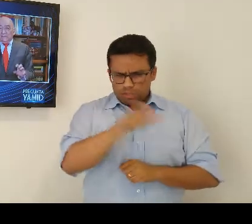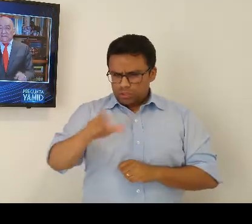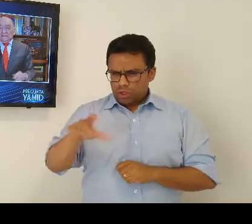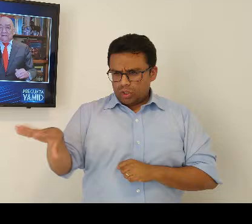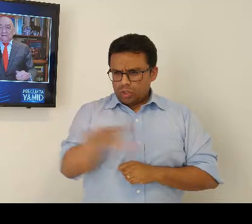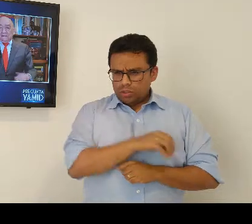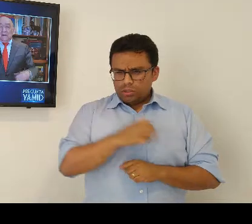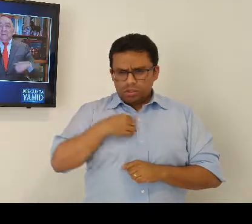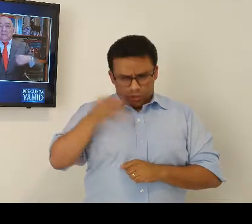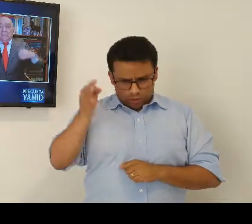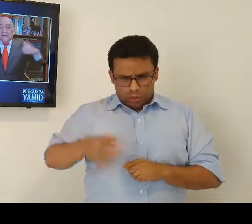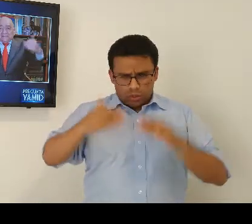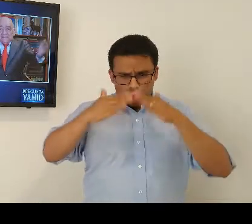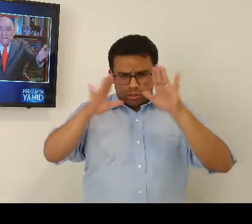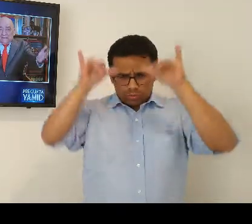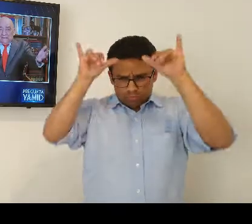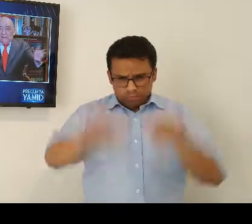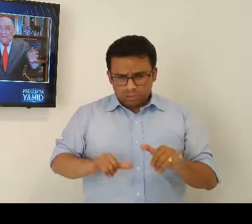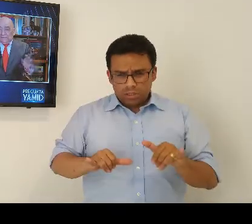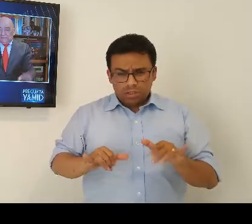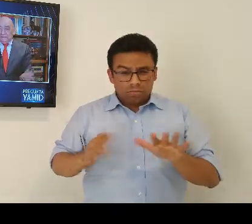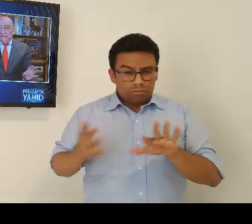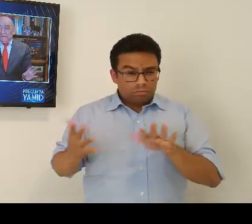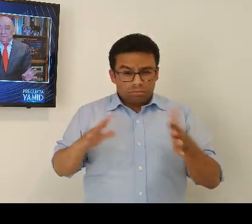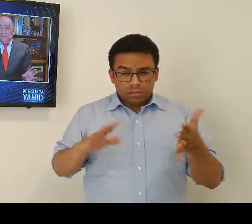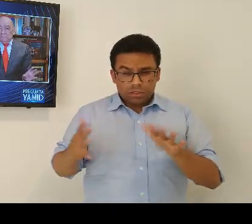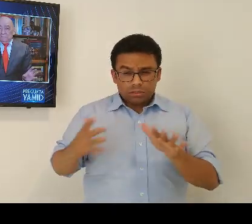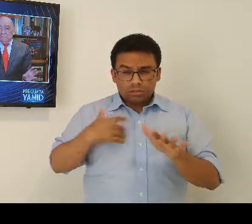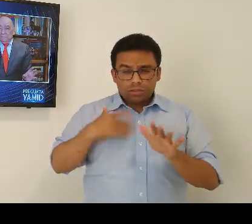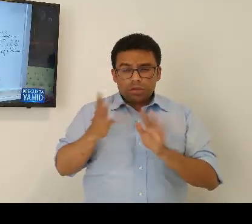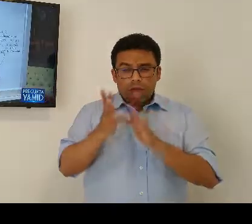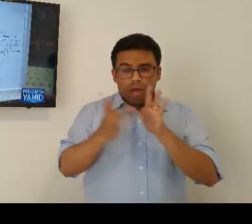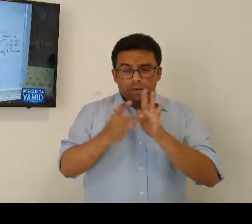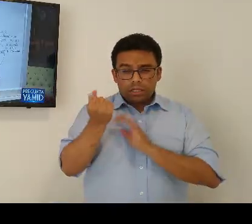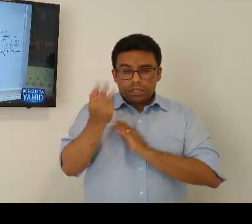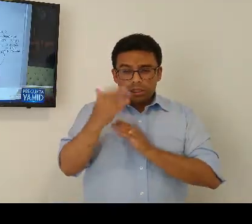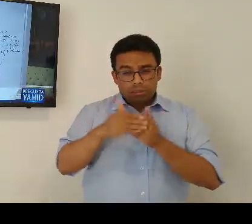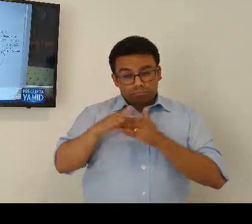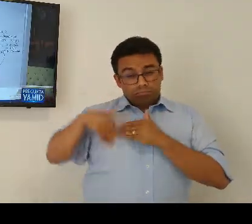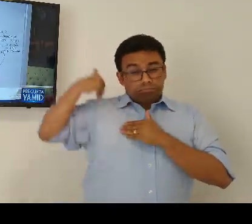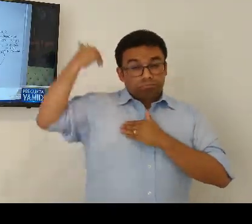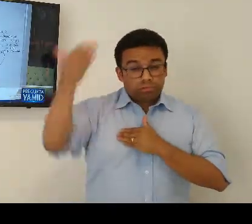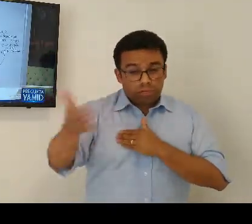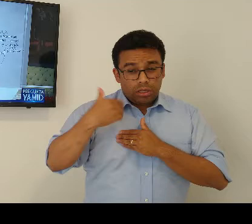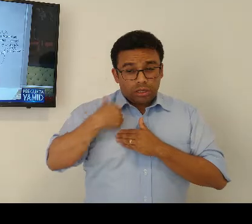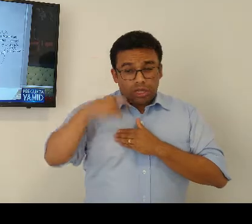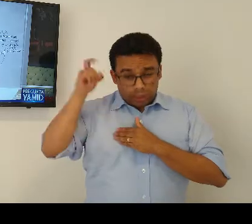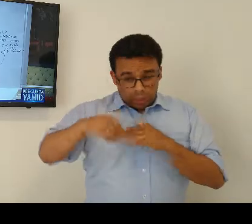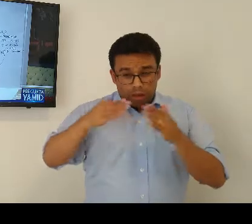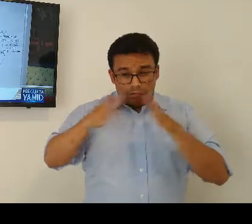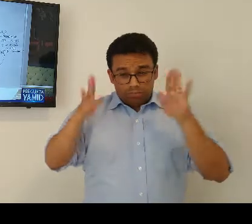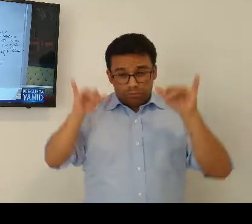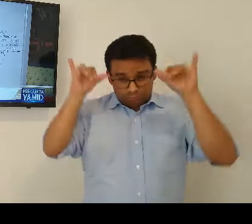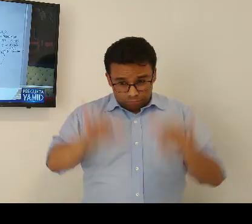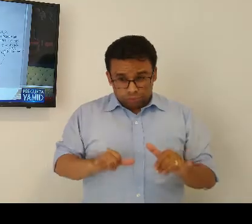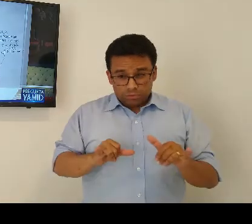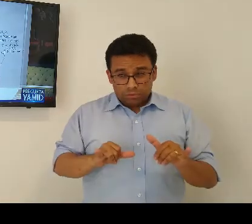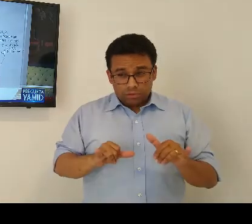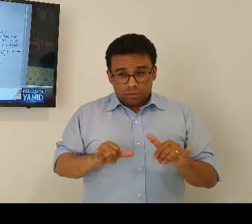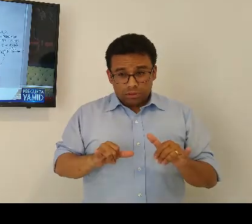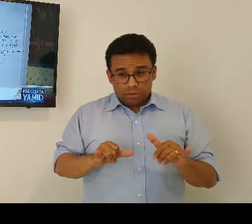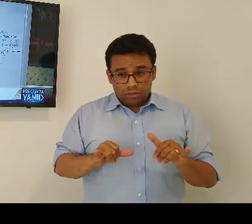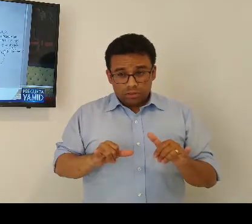que seguramente irá más allá del 13 de abril? Sin duda. Te lo digo con más claridad,